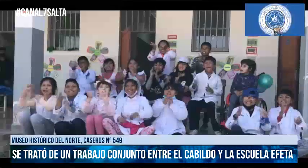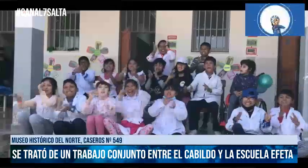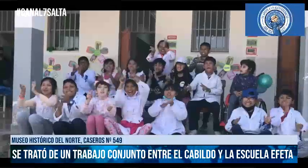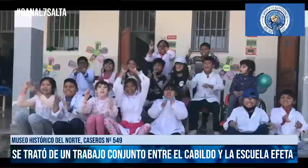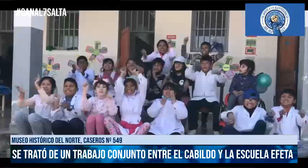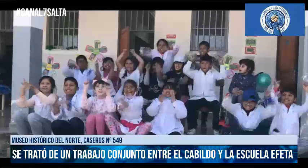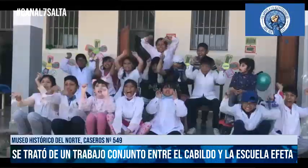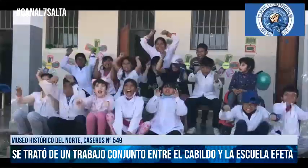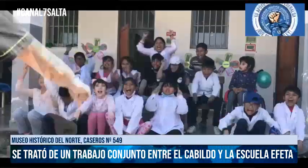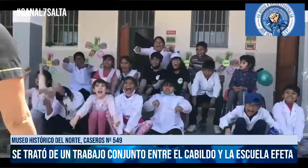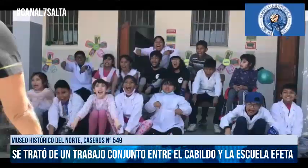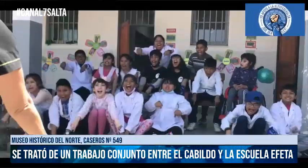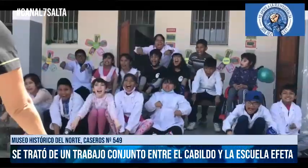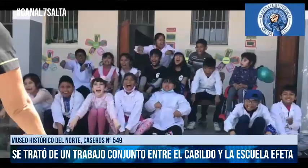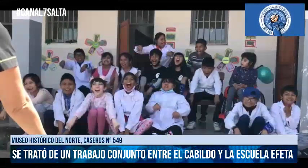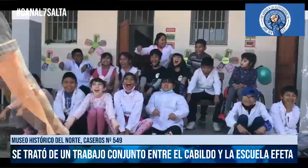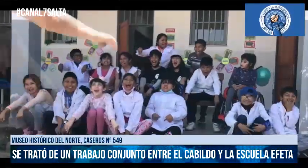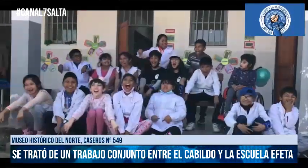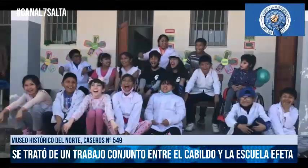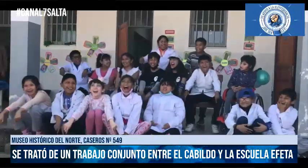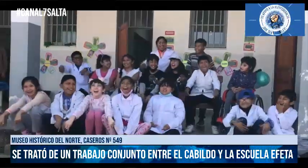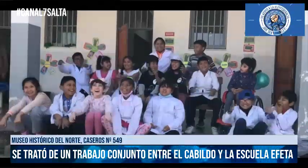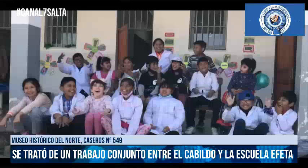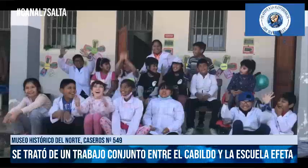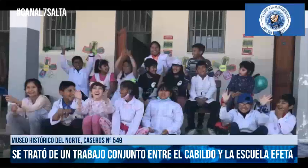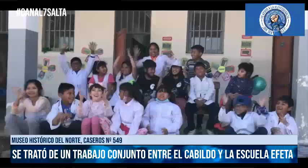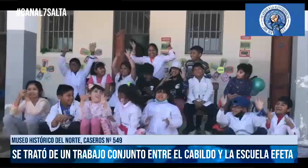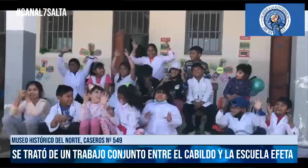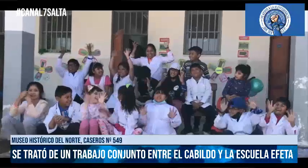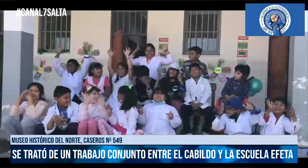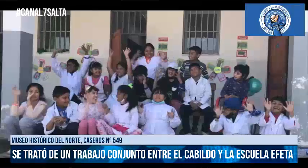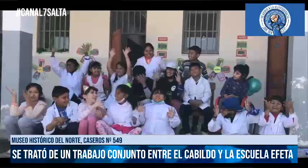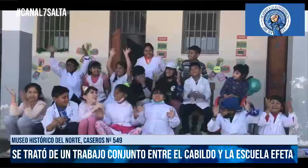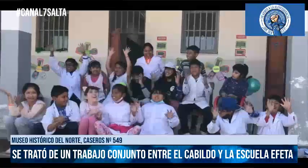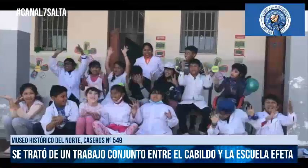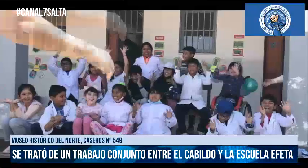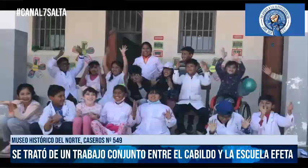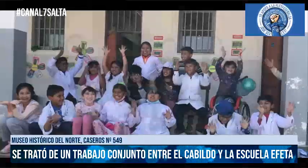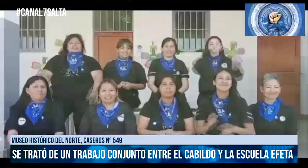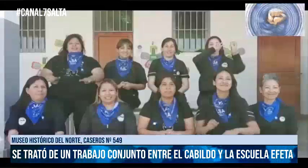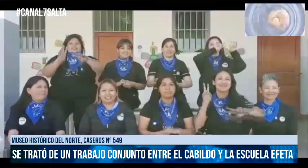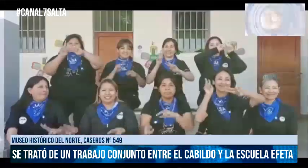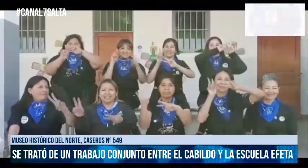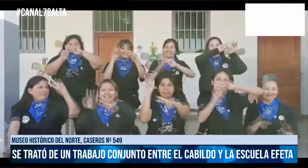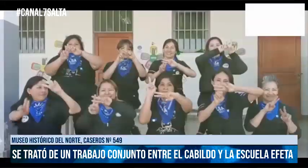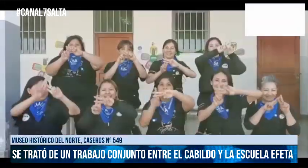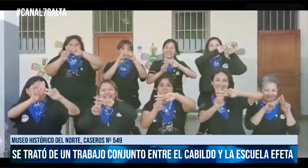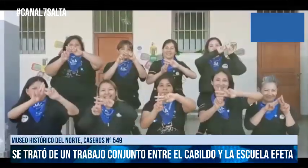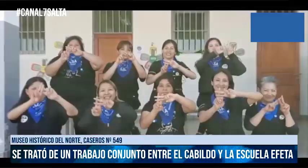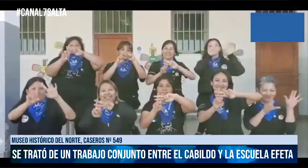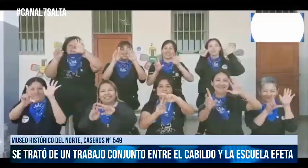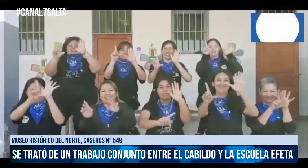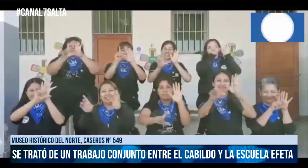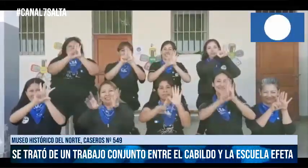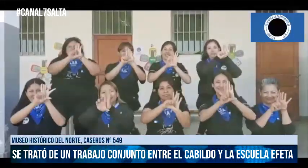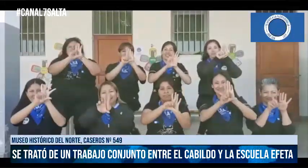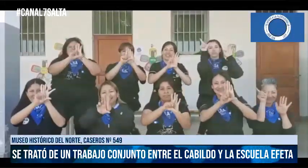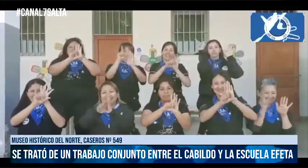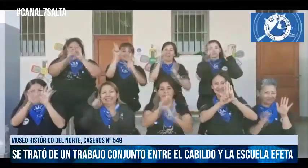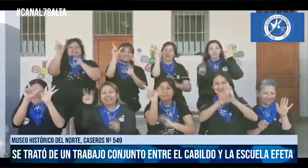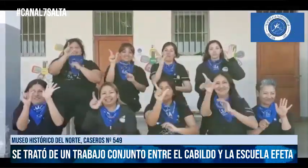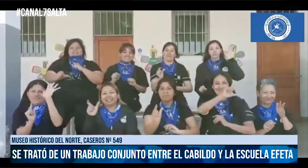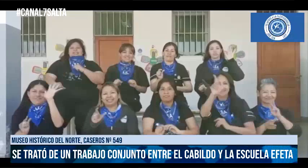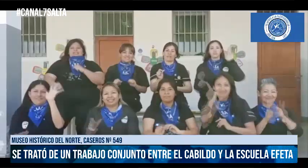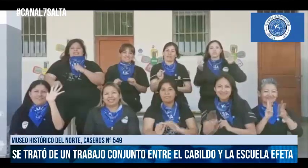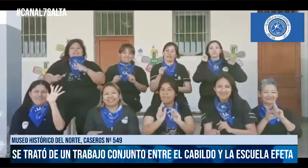aprendieron cosas de los chicos del Huayco, como los chicos del Huayco están aprendiendo lengua de señas a través de los chicos de EFETA. Buscamos, por sobre todo,